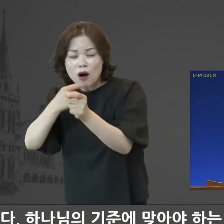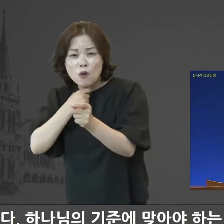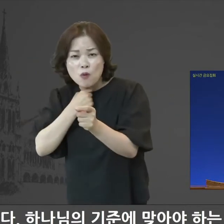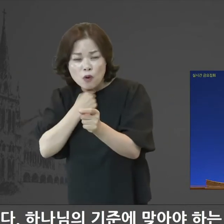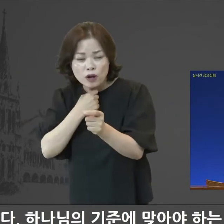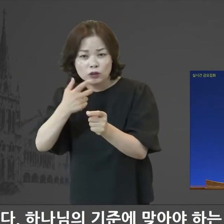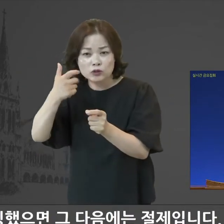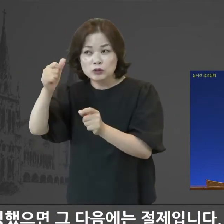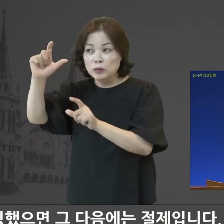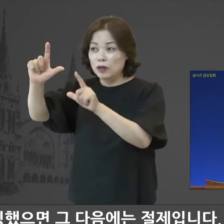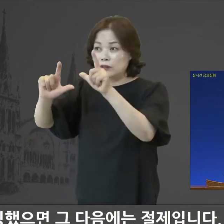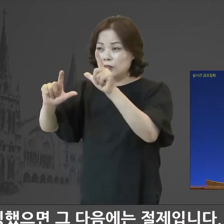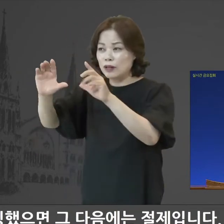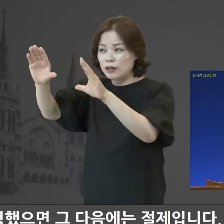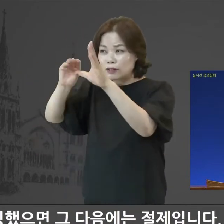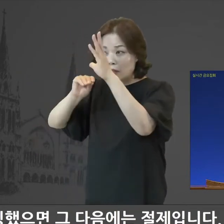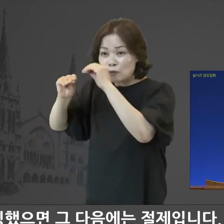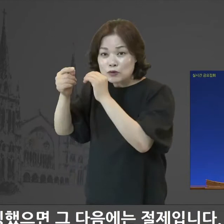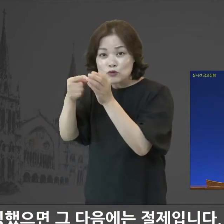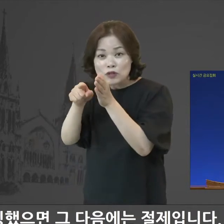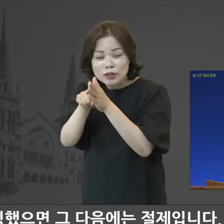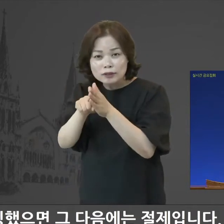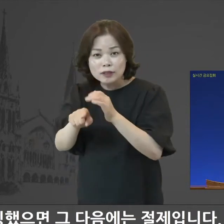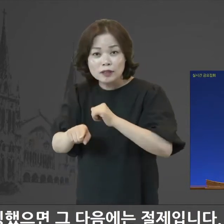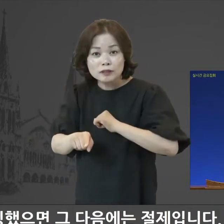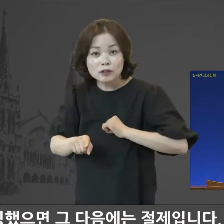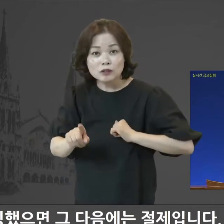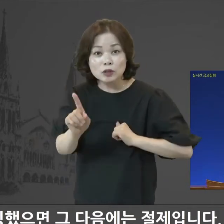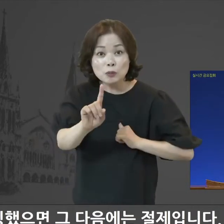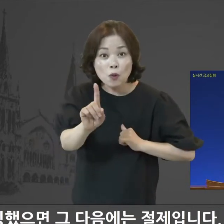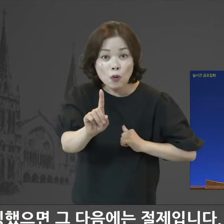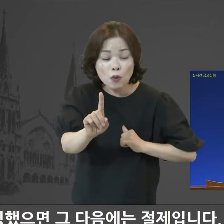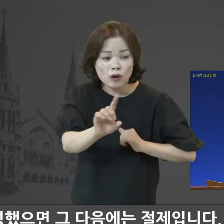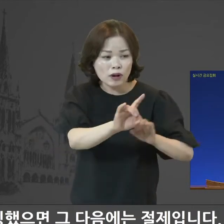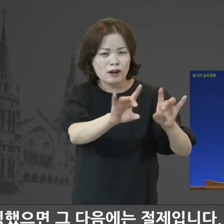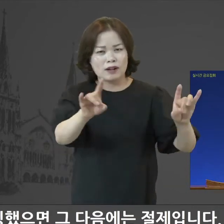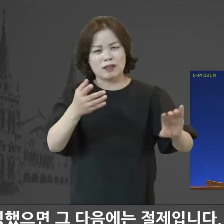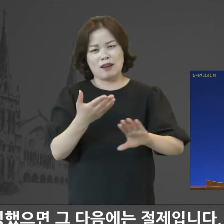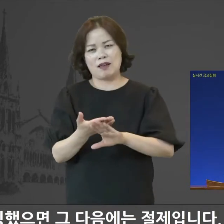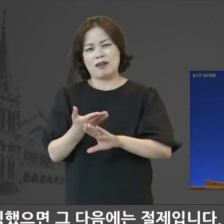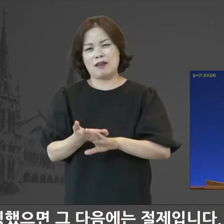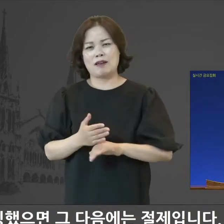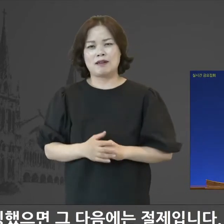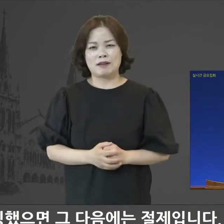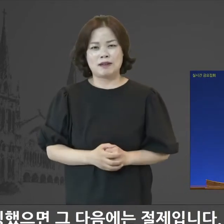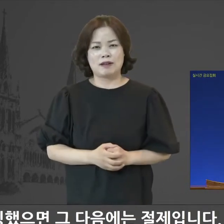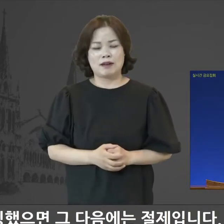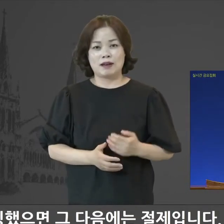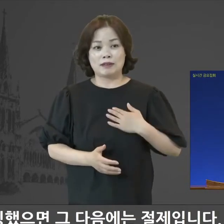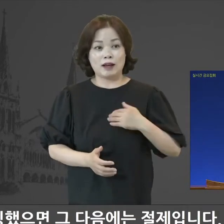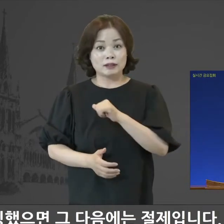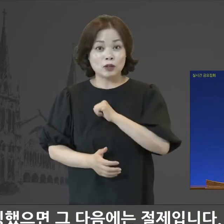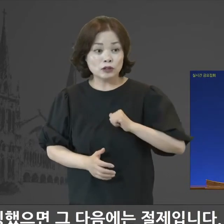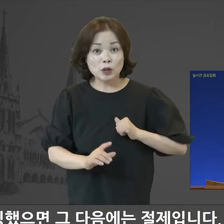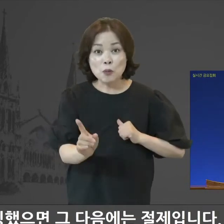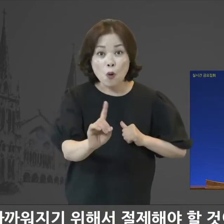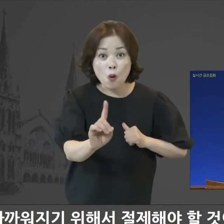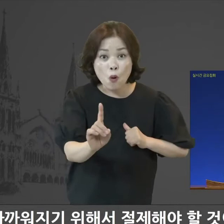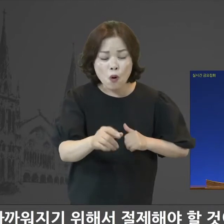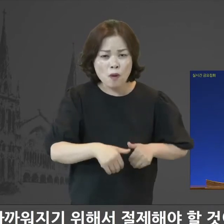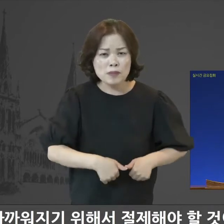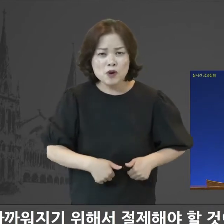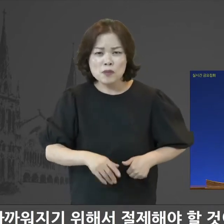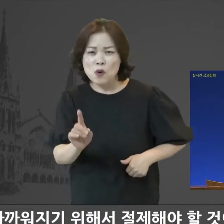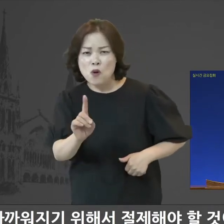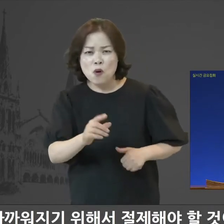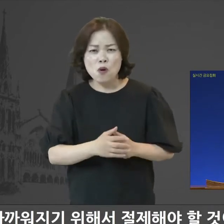위해서, 주님의 형상을 좀 더 담기 위해서 내가 절제해야 될 게 무엇인가? 각자 다를 겁니다. 내가 절제해야 될 거,